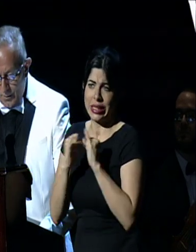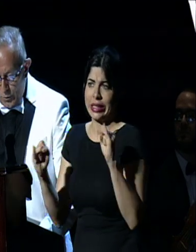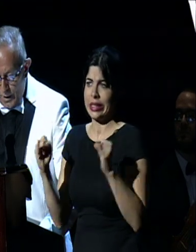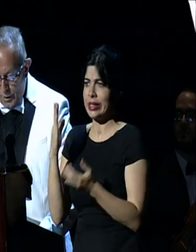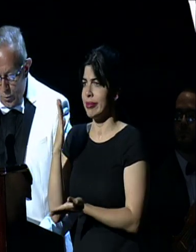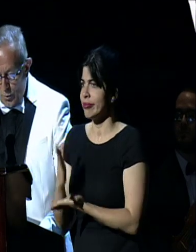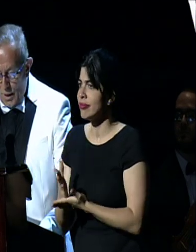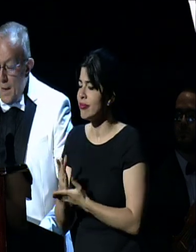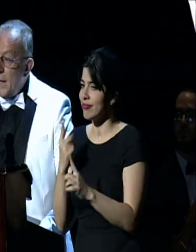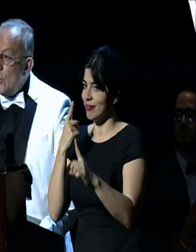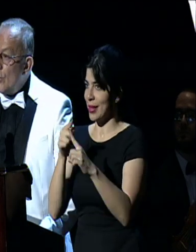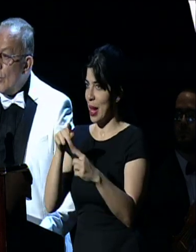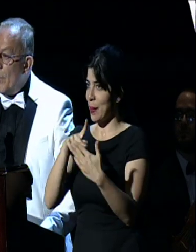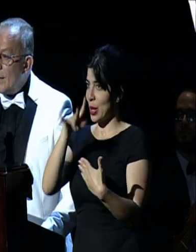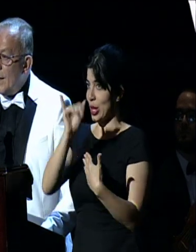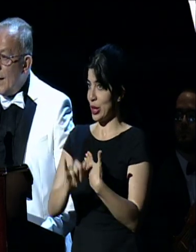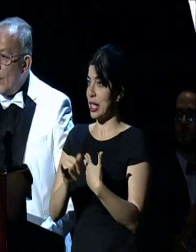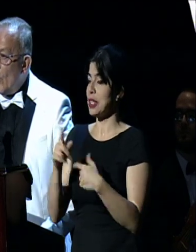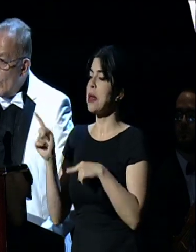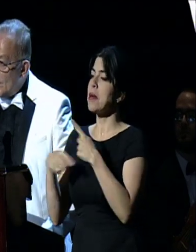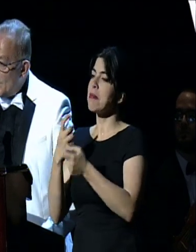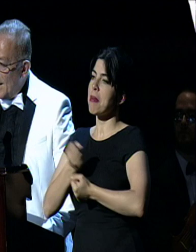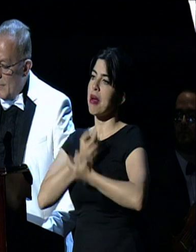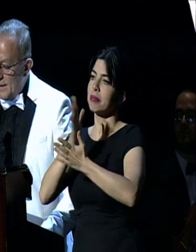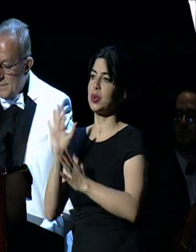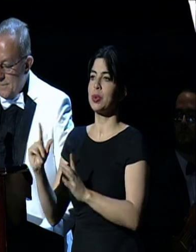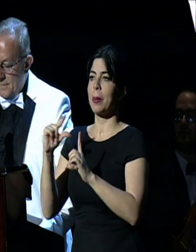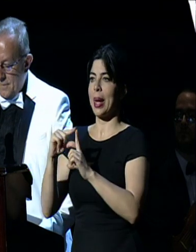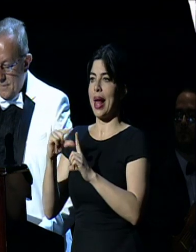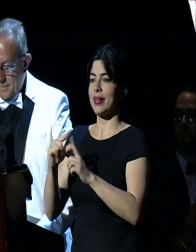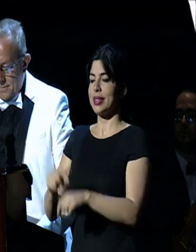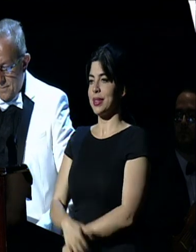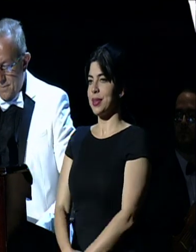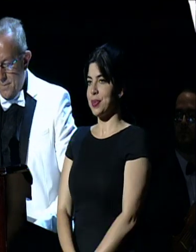en este proyecto y nos compartirá unas palabras.